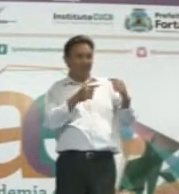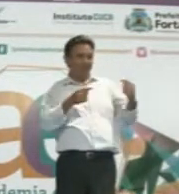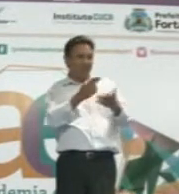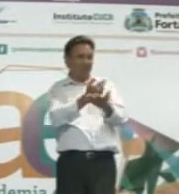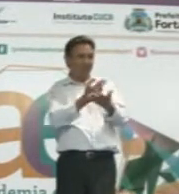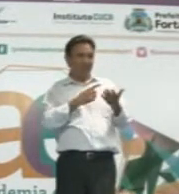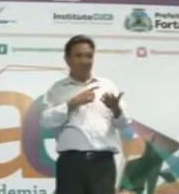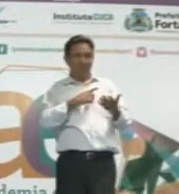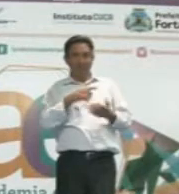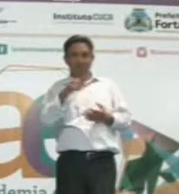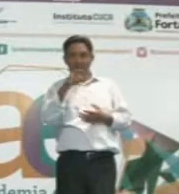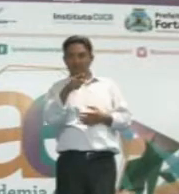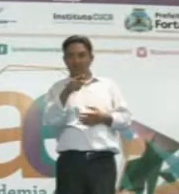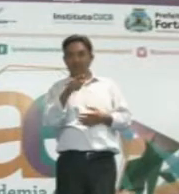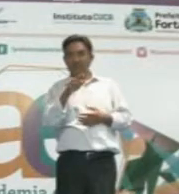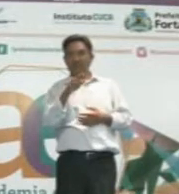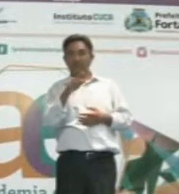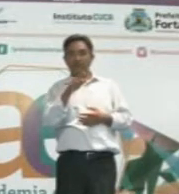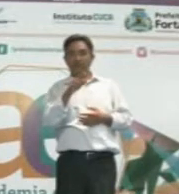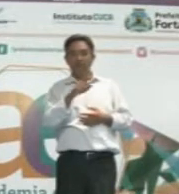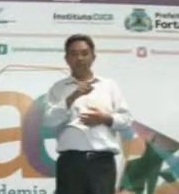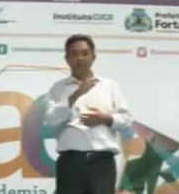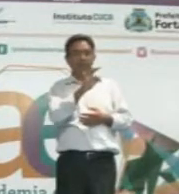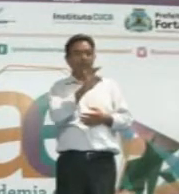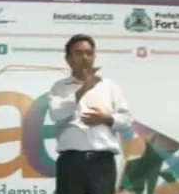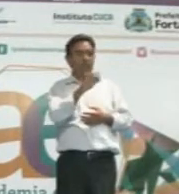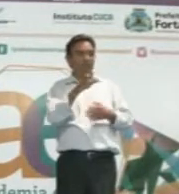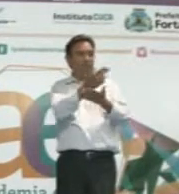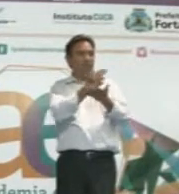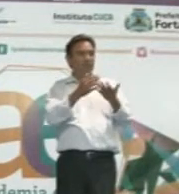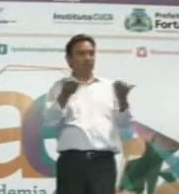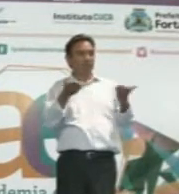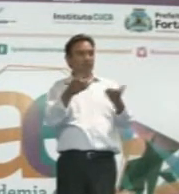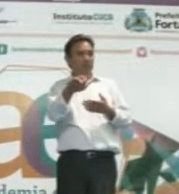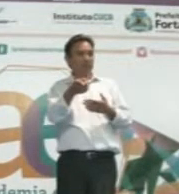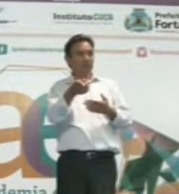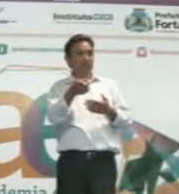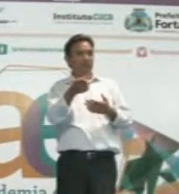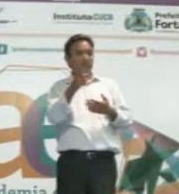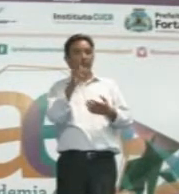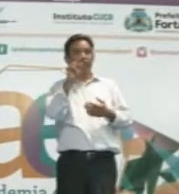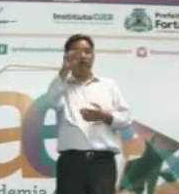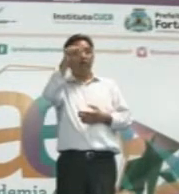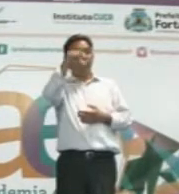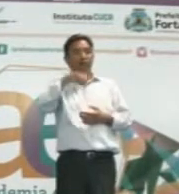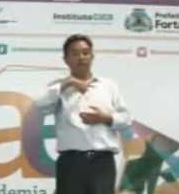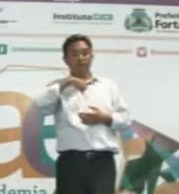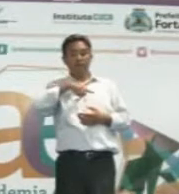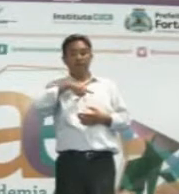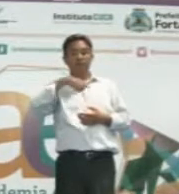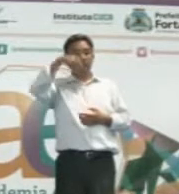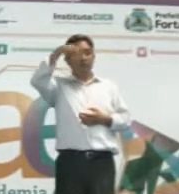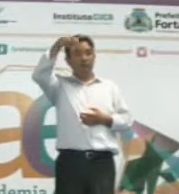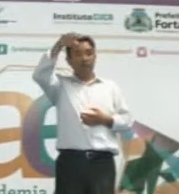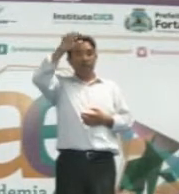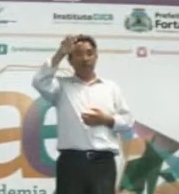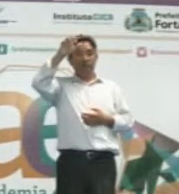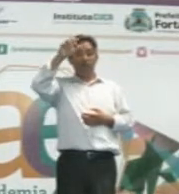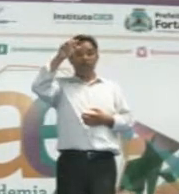aí, ó, você tem esse fluxograma. E no centro do fluxograma, ele te diz